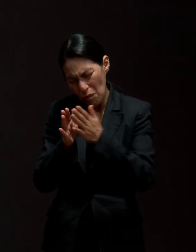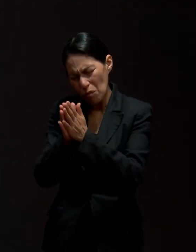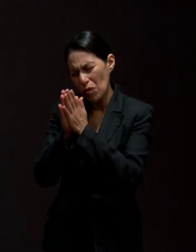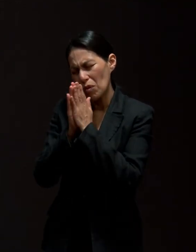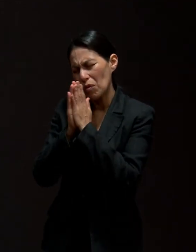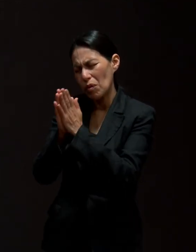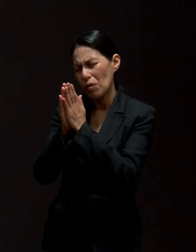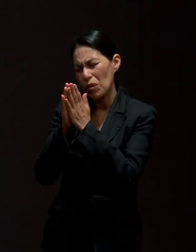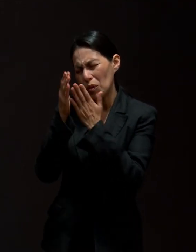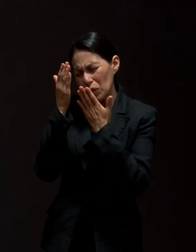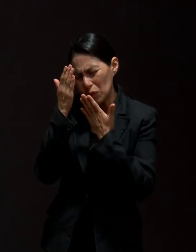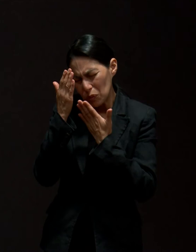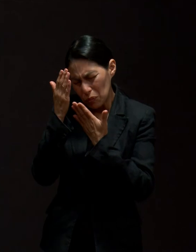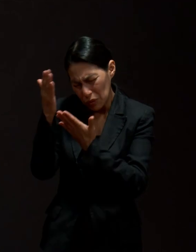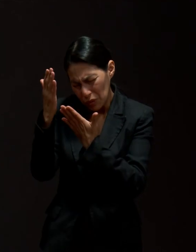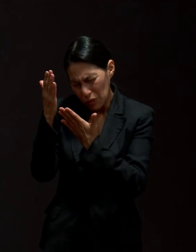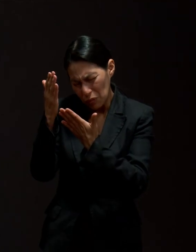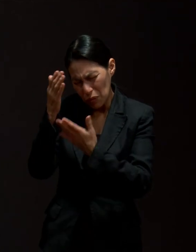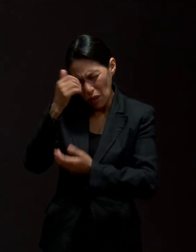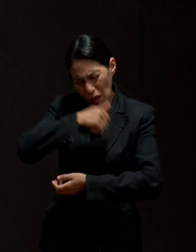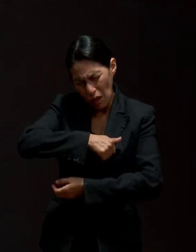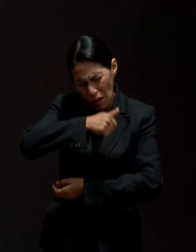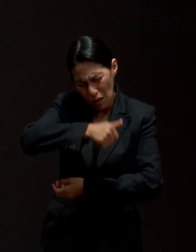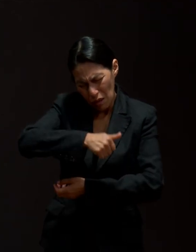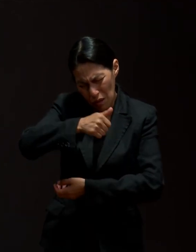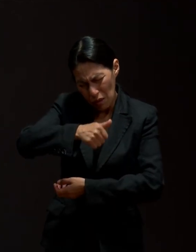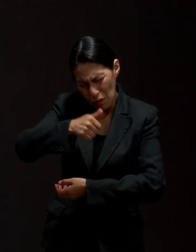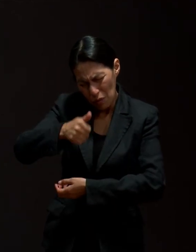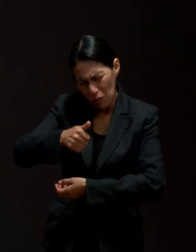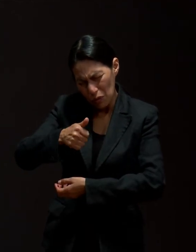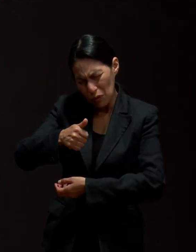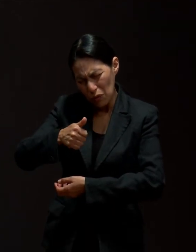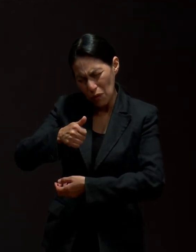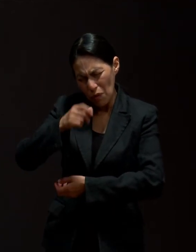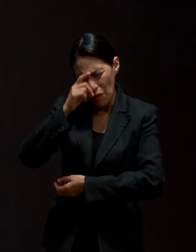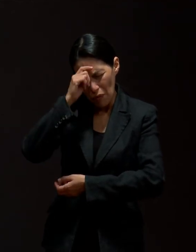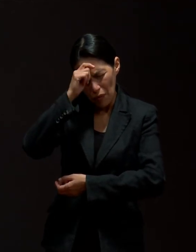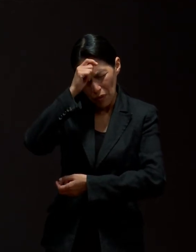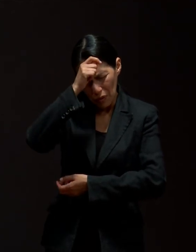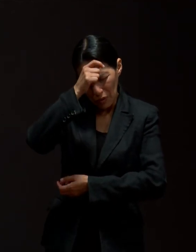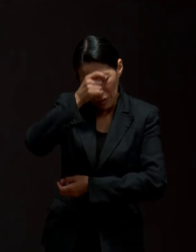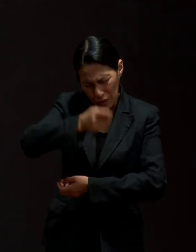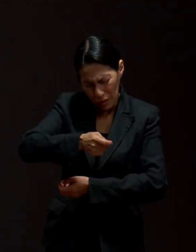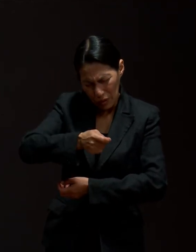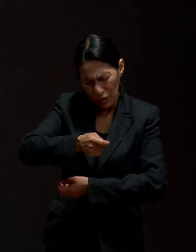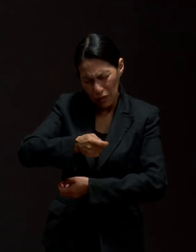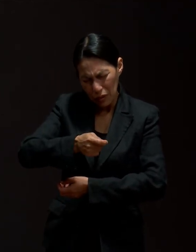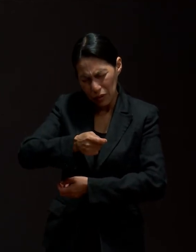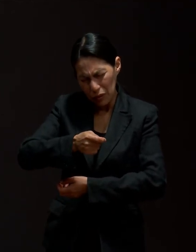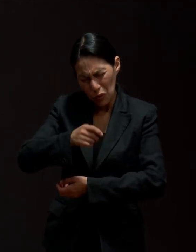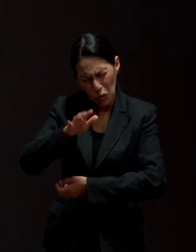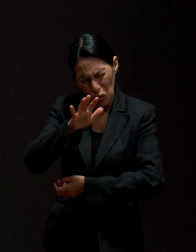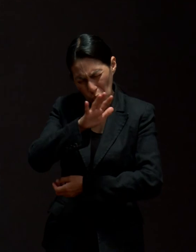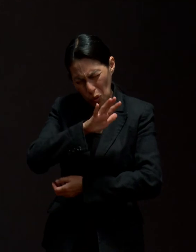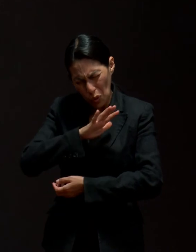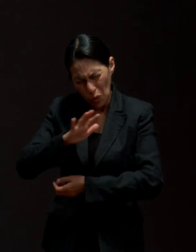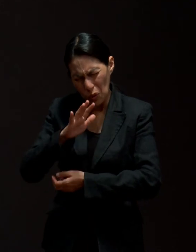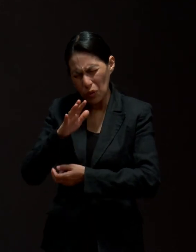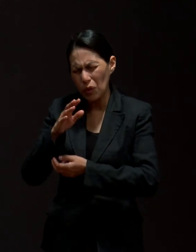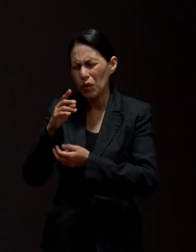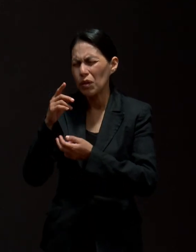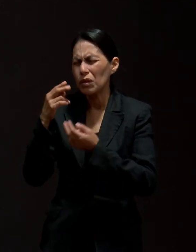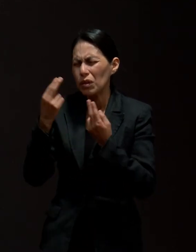Padre amado, que a cada uno de ellos les des la bendición que ha solicitado.